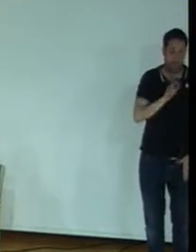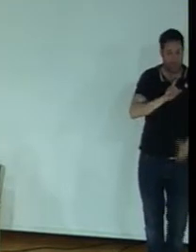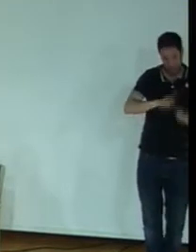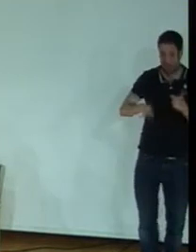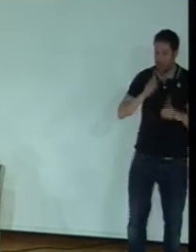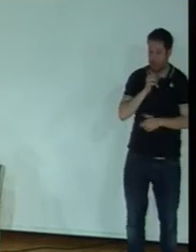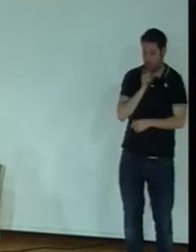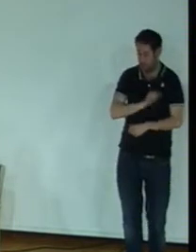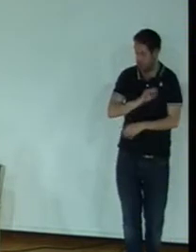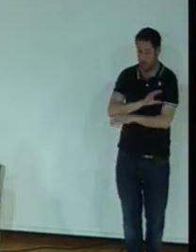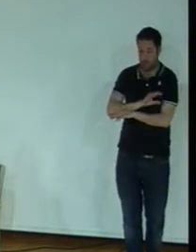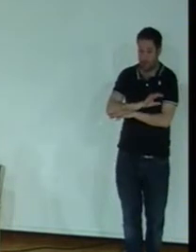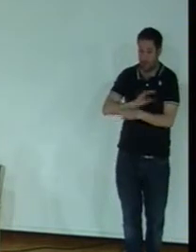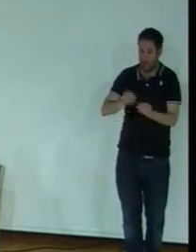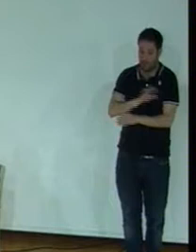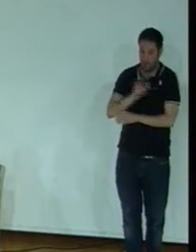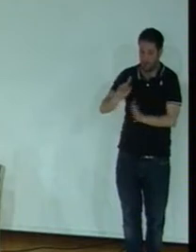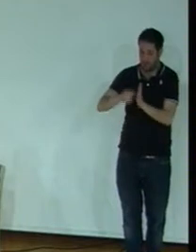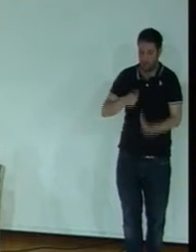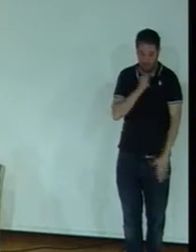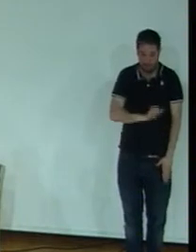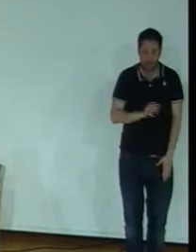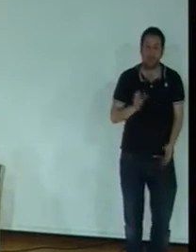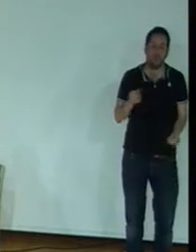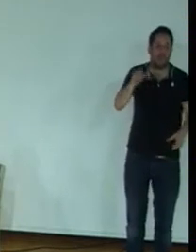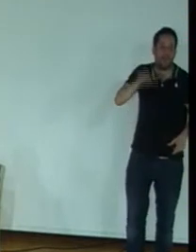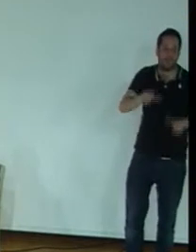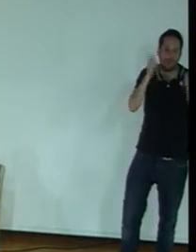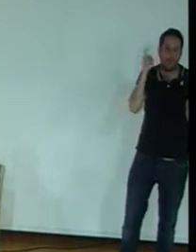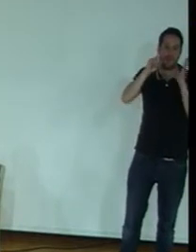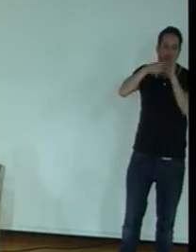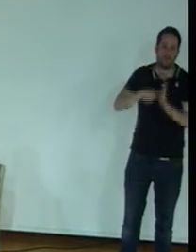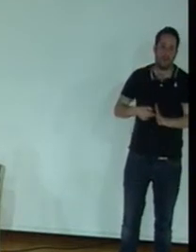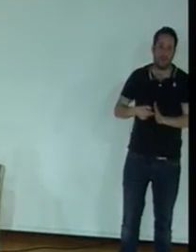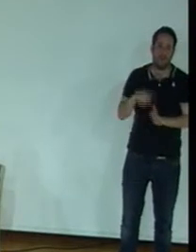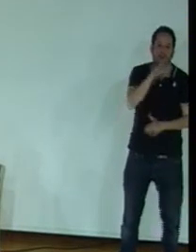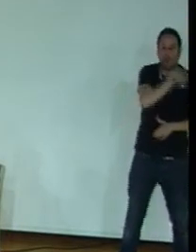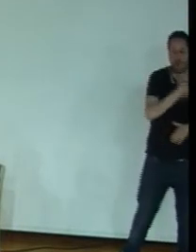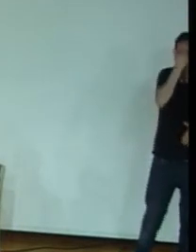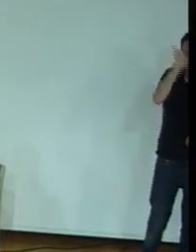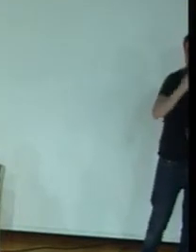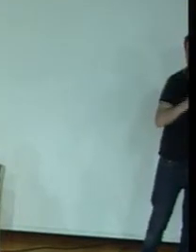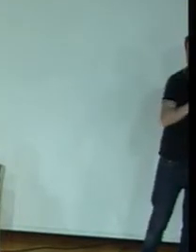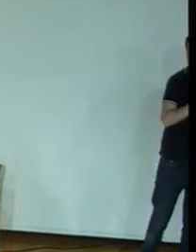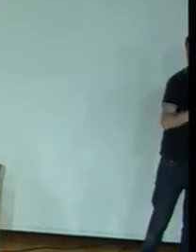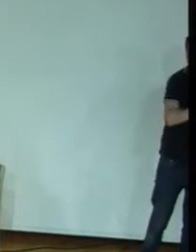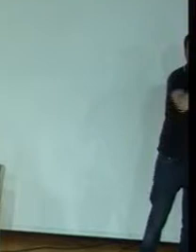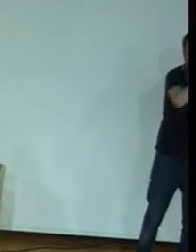juridique? Merci. Alors, c'est vrai que souvent le juriste est à la ramasse par rapport à l'ingénieur ou au technicien en termes